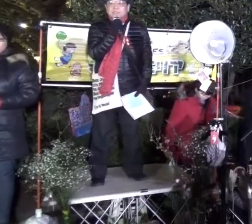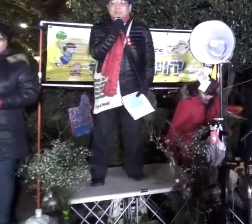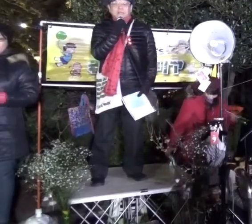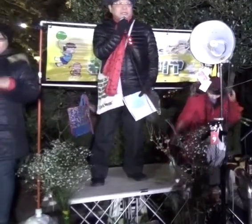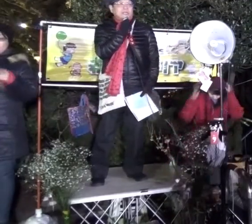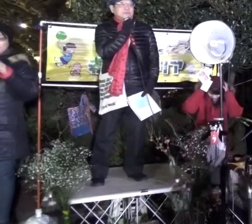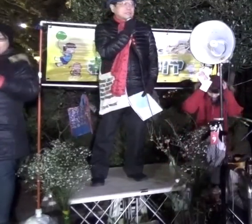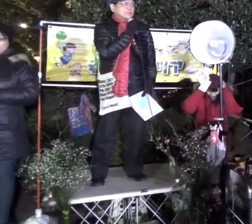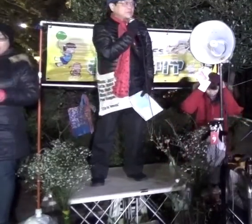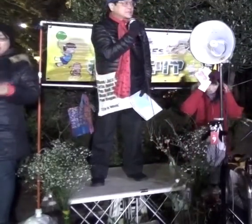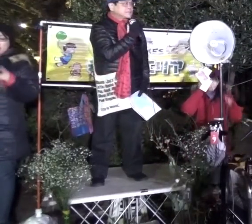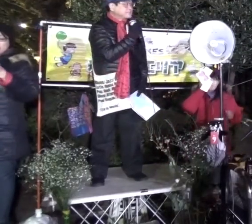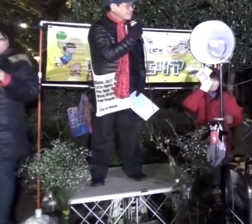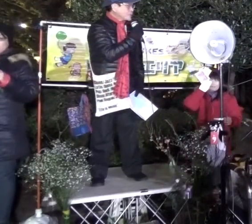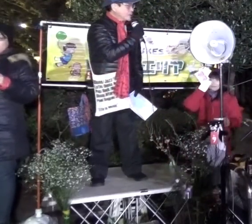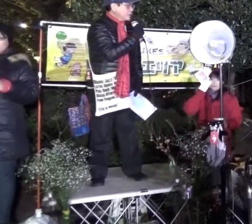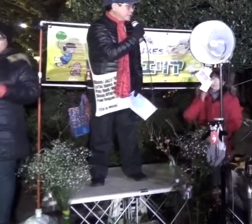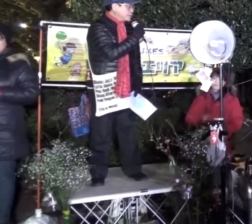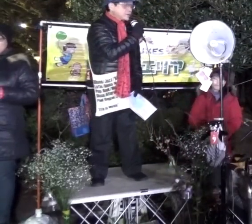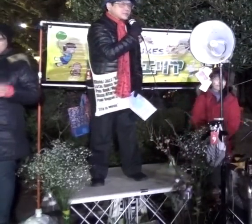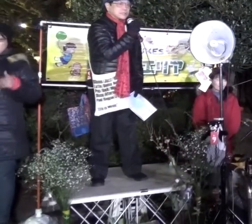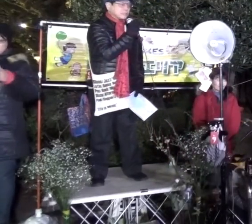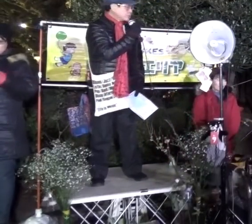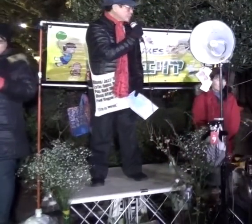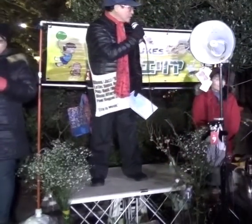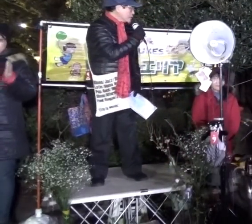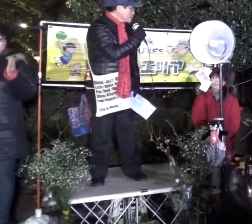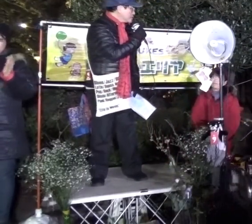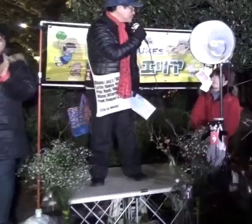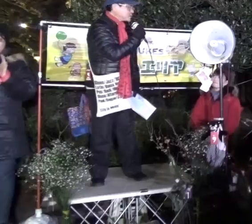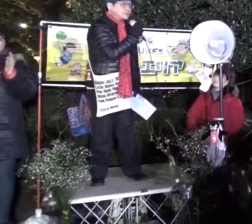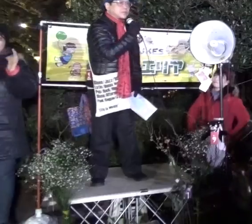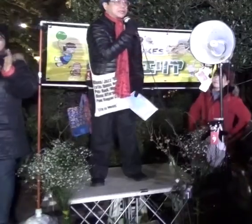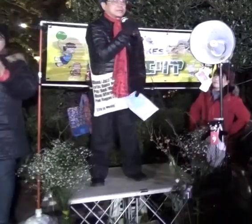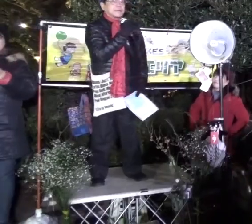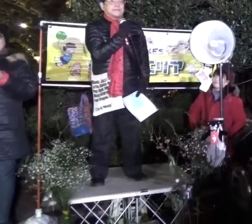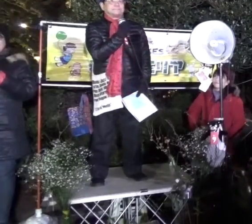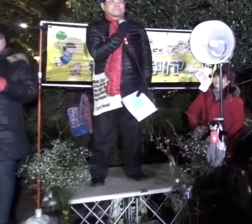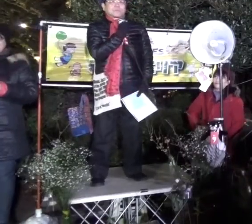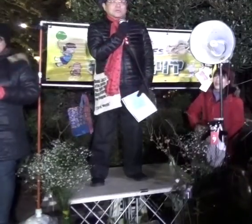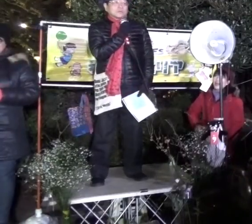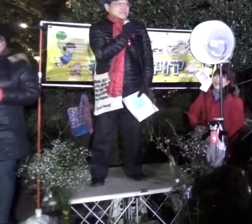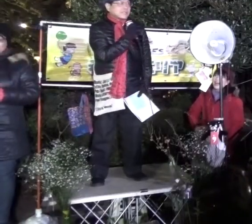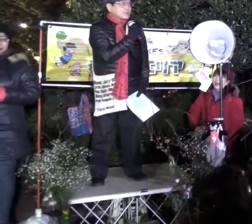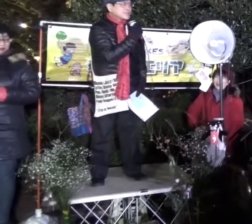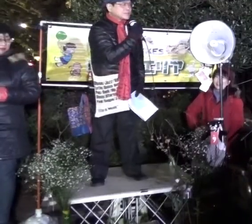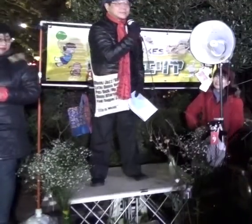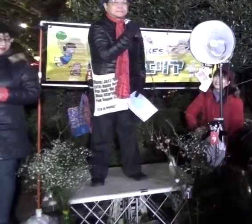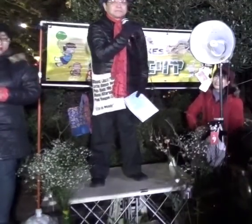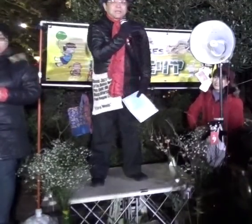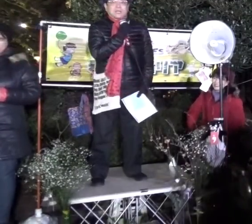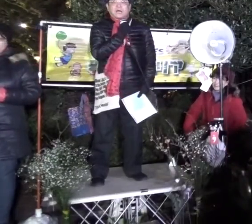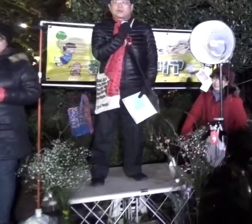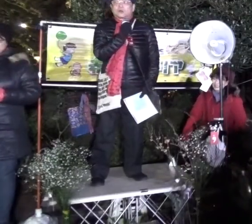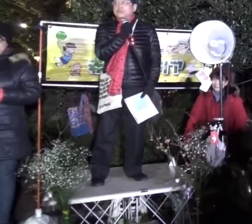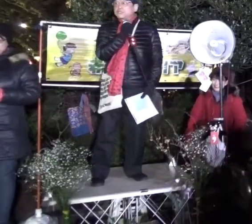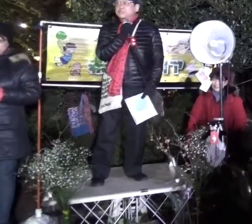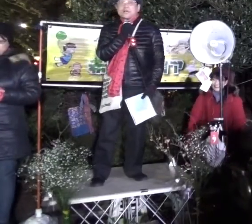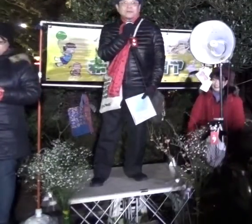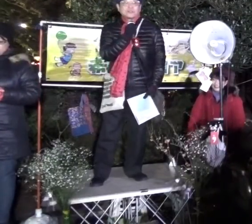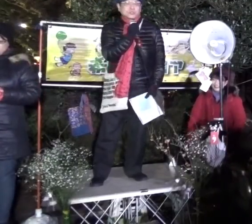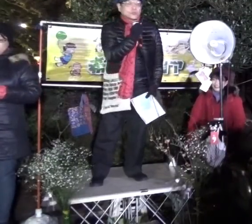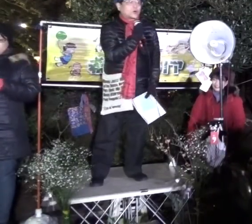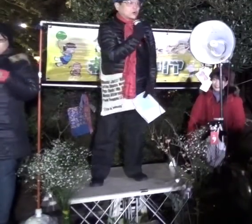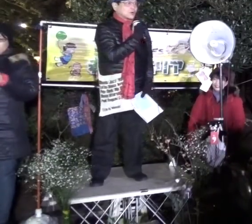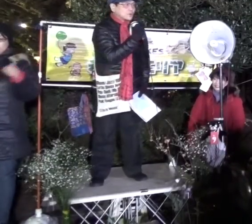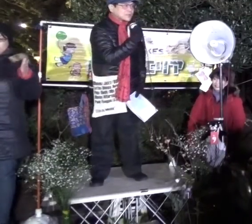川崎から来た岩田と言います。今日飛鳥さんがちょっと緊張してるみたいなんで、私が申し上げます。1週